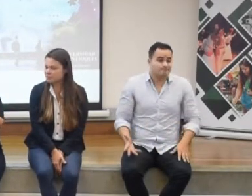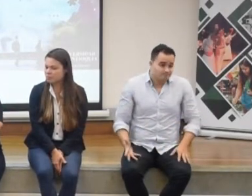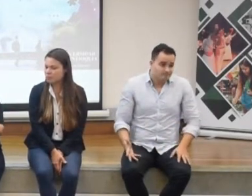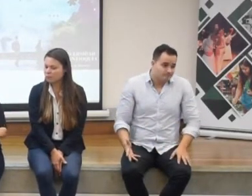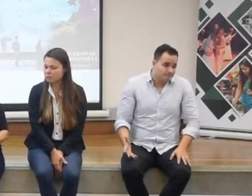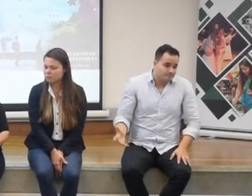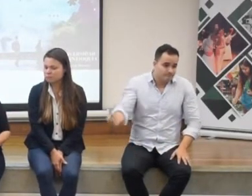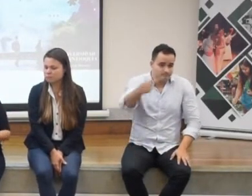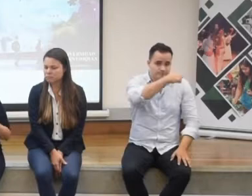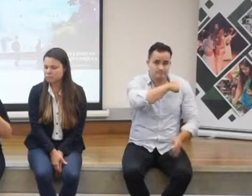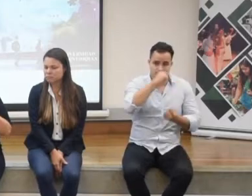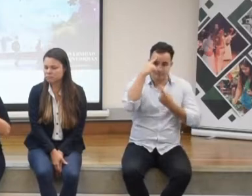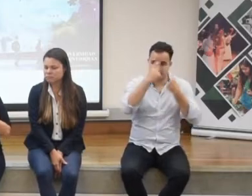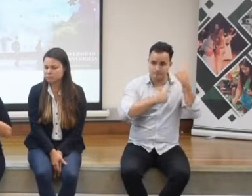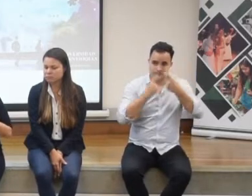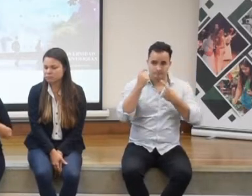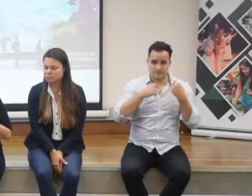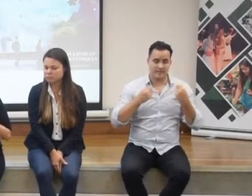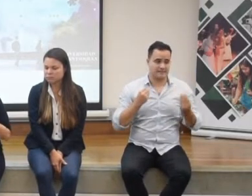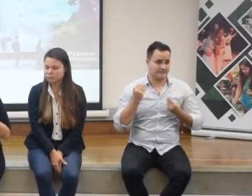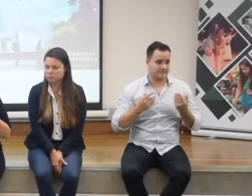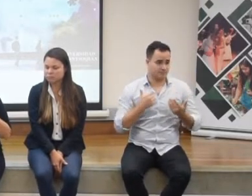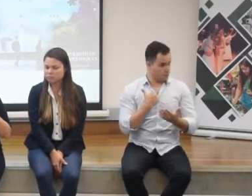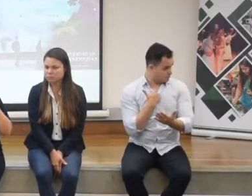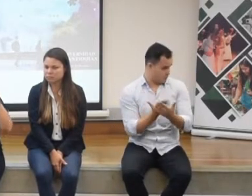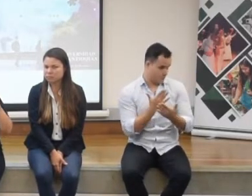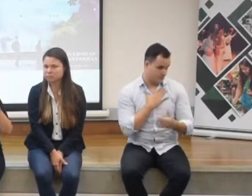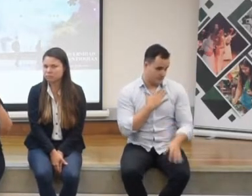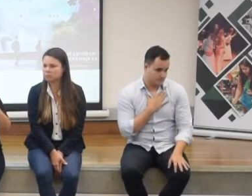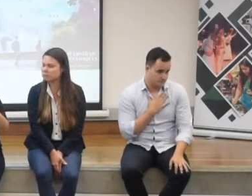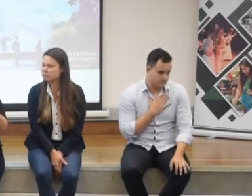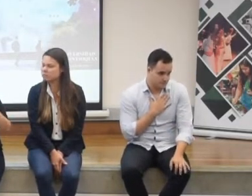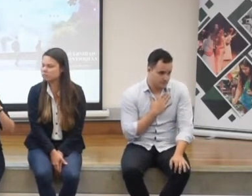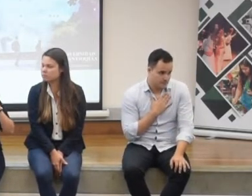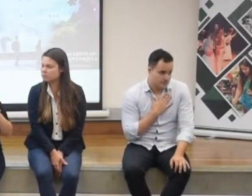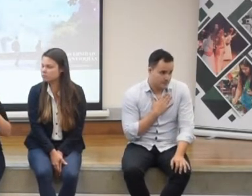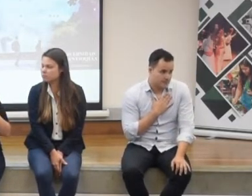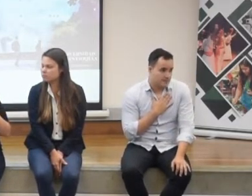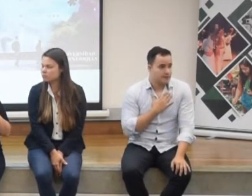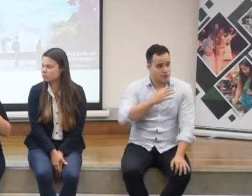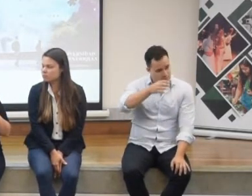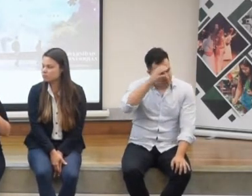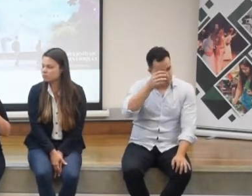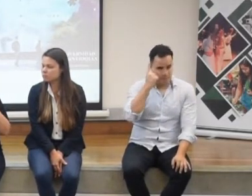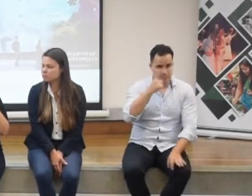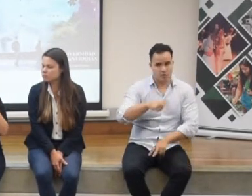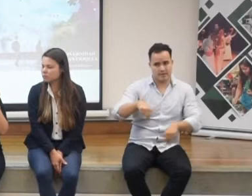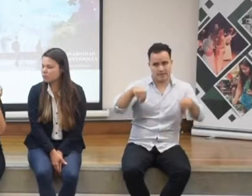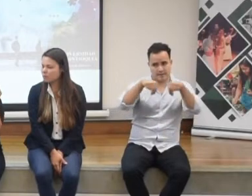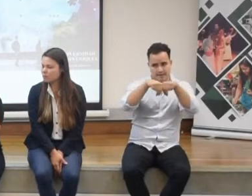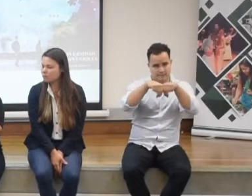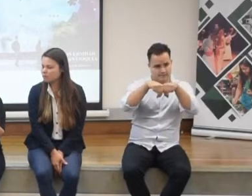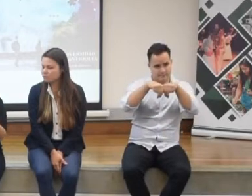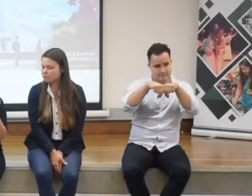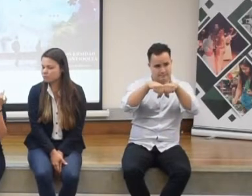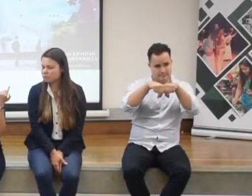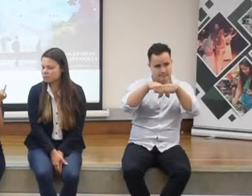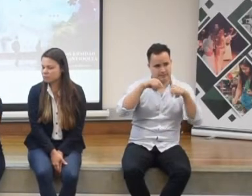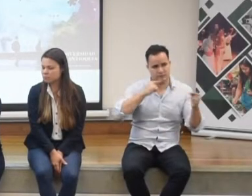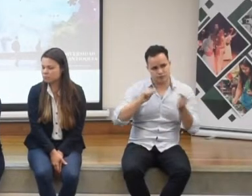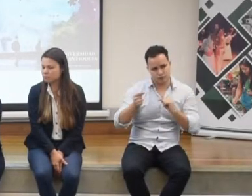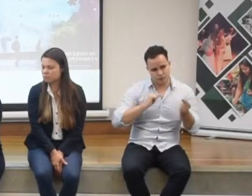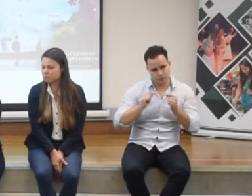respecto para avanzar al cronograma. Yo propongo algo, que empecemos por el concepto de equidad, pero que lo